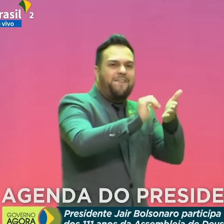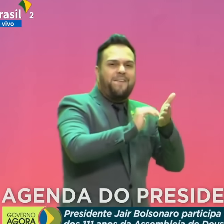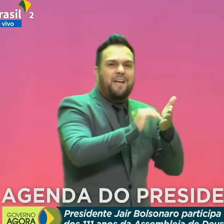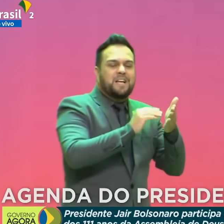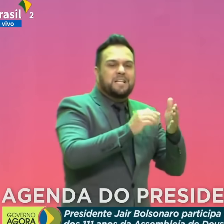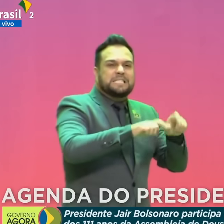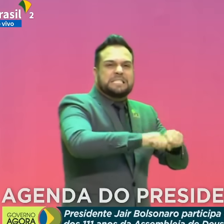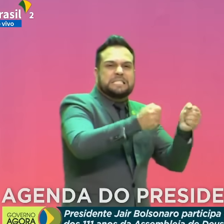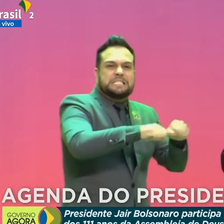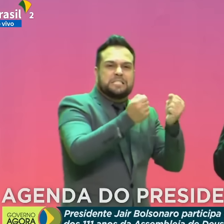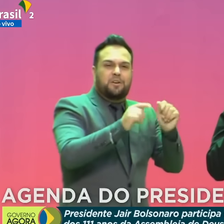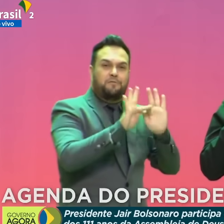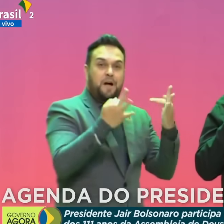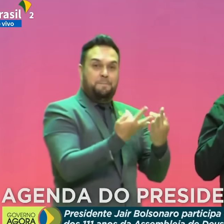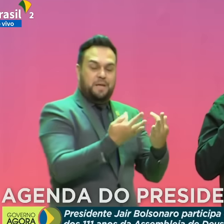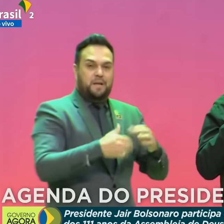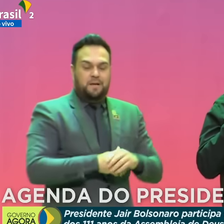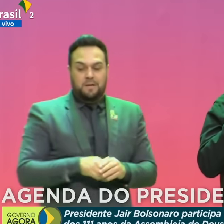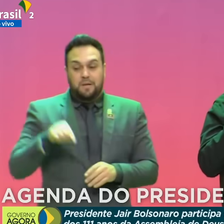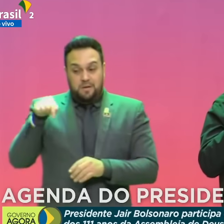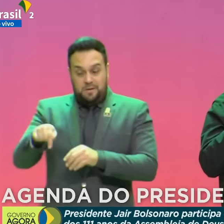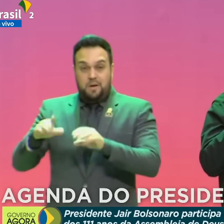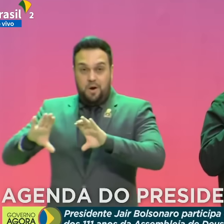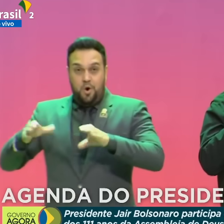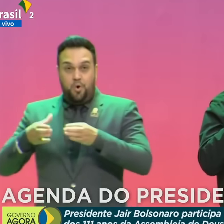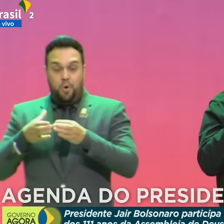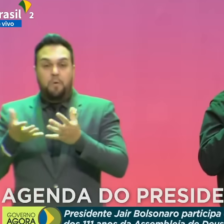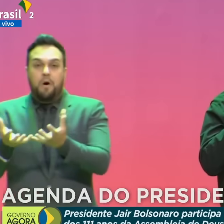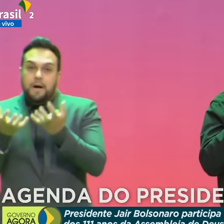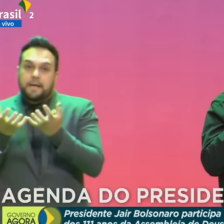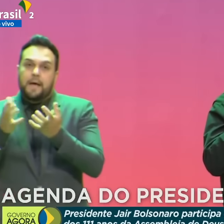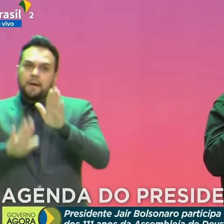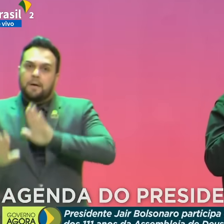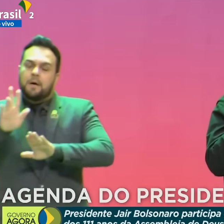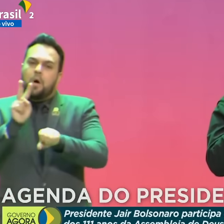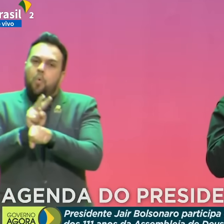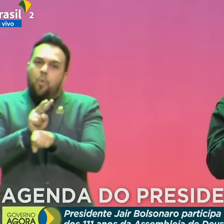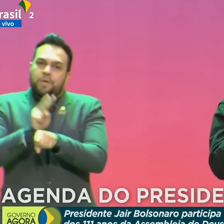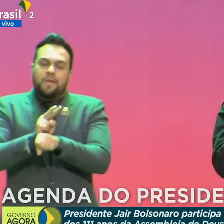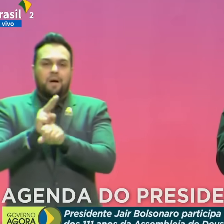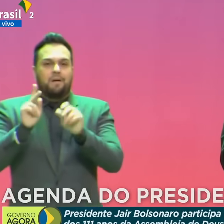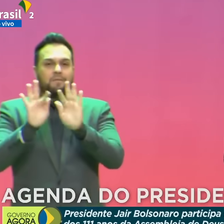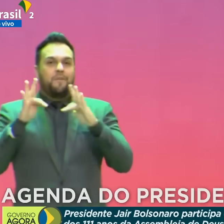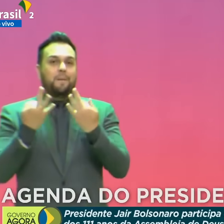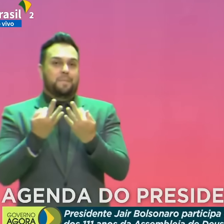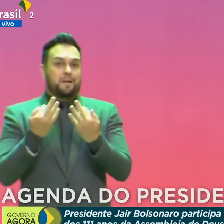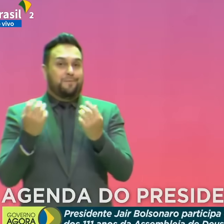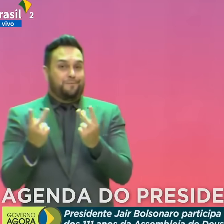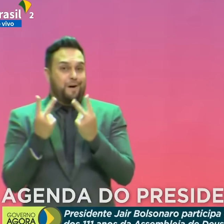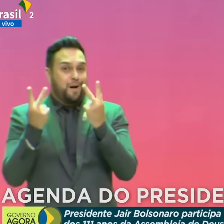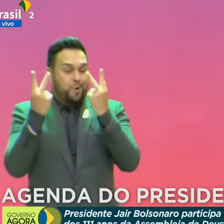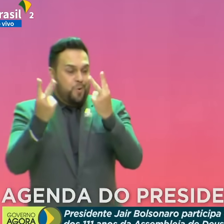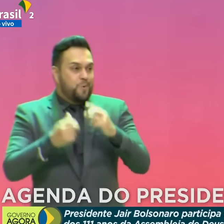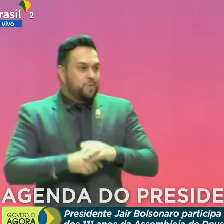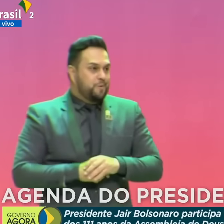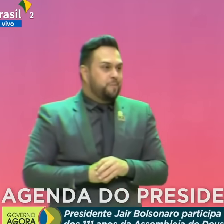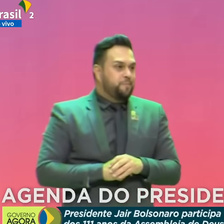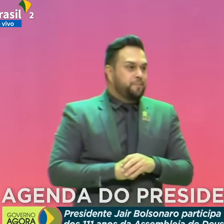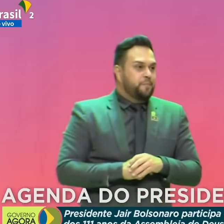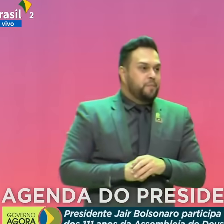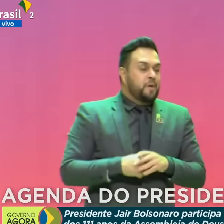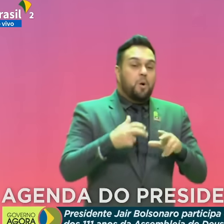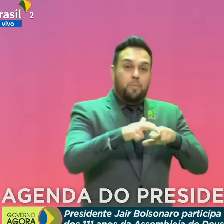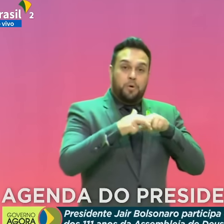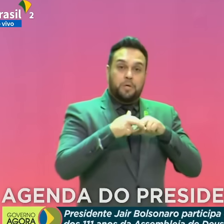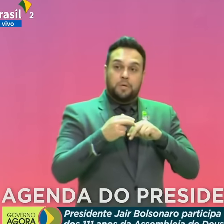familiares. Do lado de cá, quem quer preservar os valores familiares. E assim nós